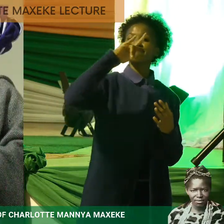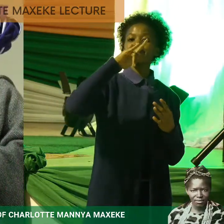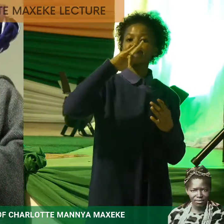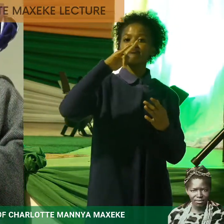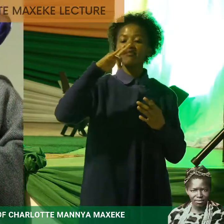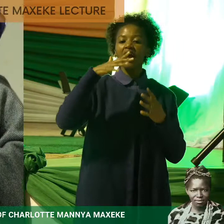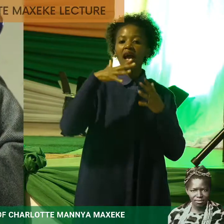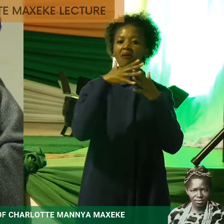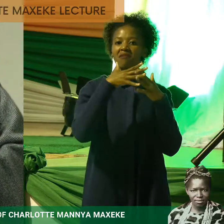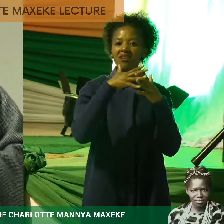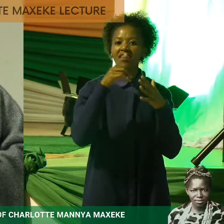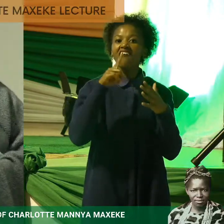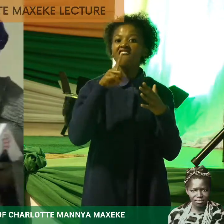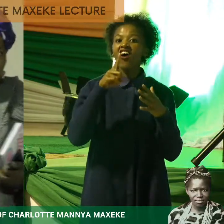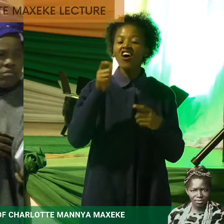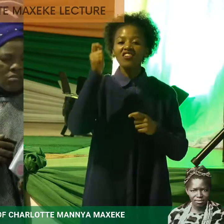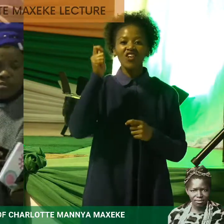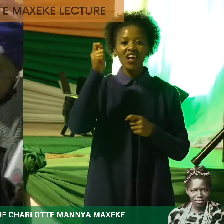kakhulu.